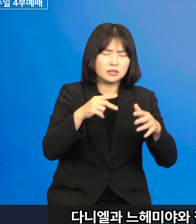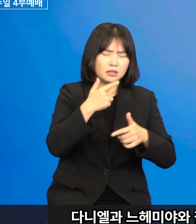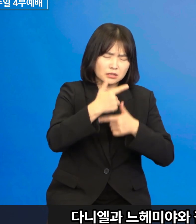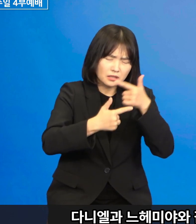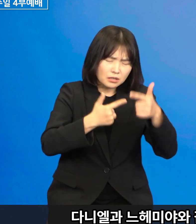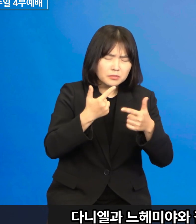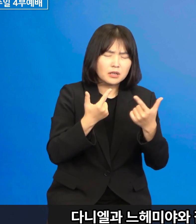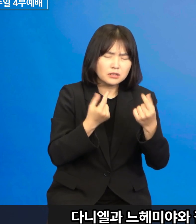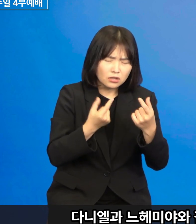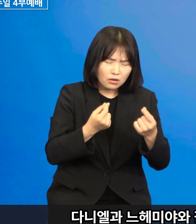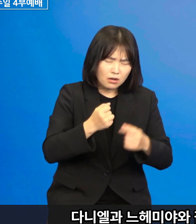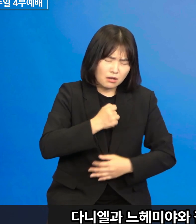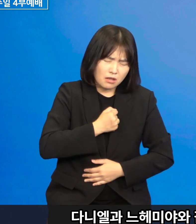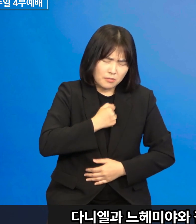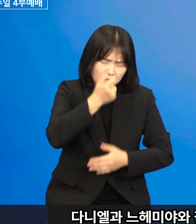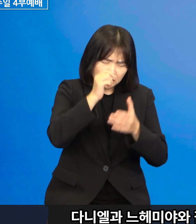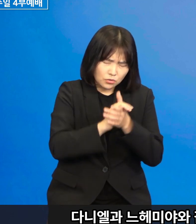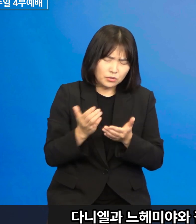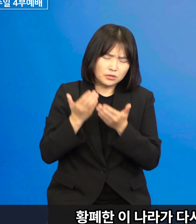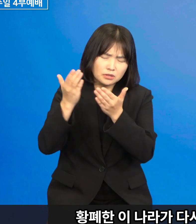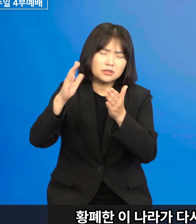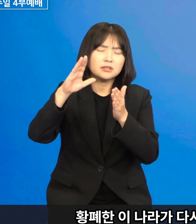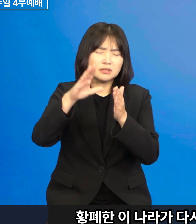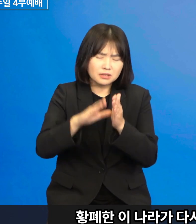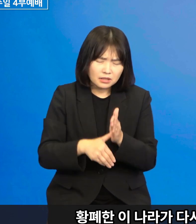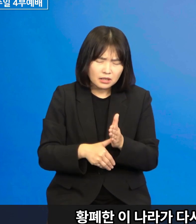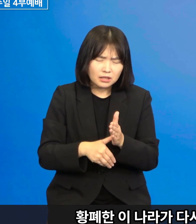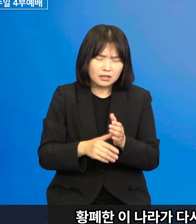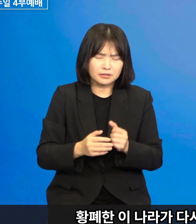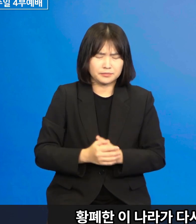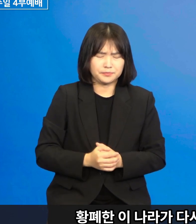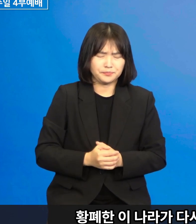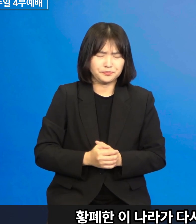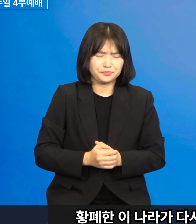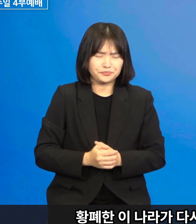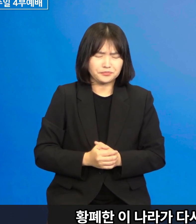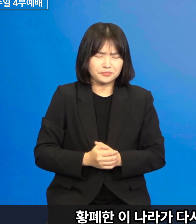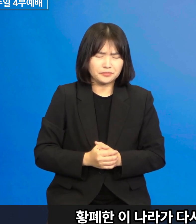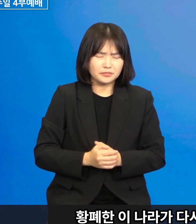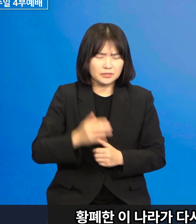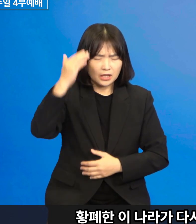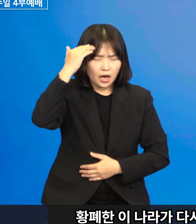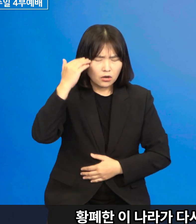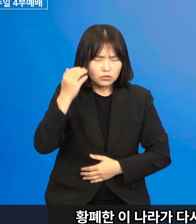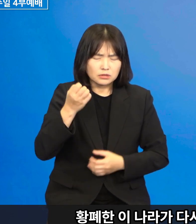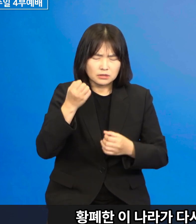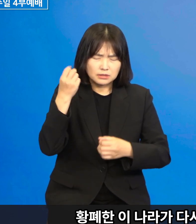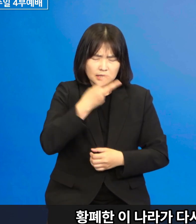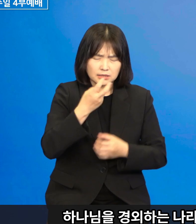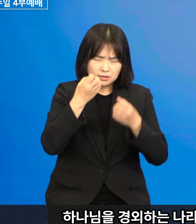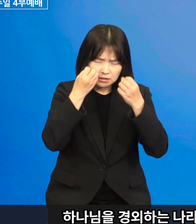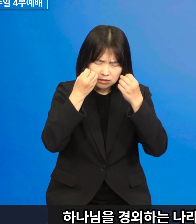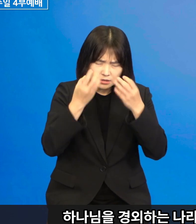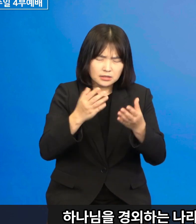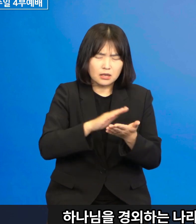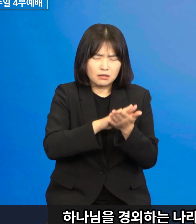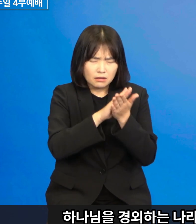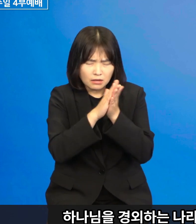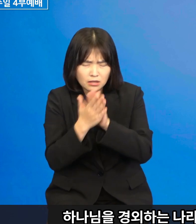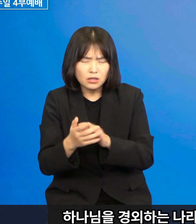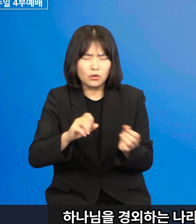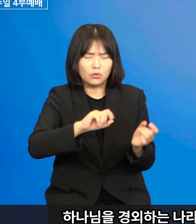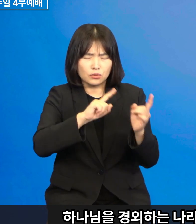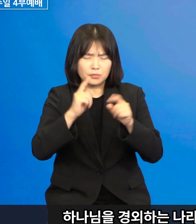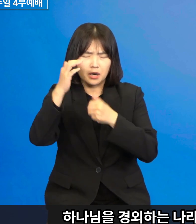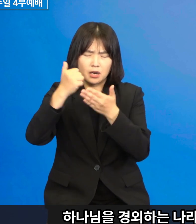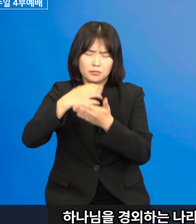같이 애통함으로 기도할 때에 황폐한 이 나라가 다시 새롭게 하며 회복되어지며 하나님을 경외하는